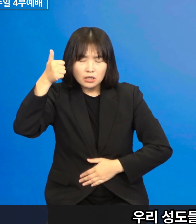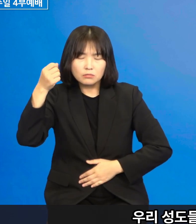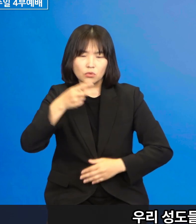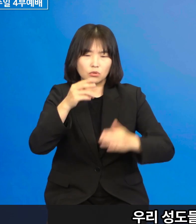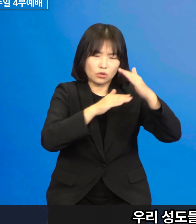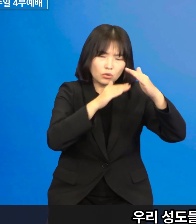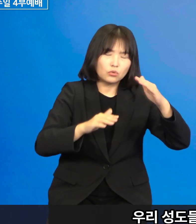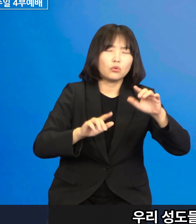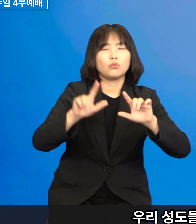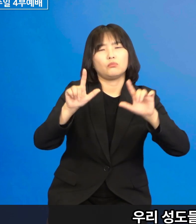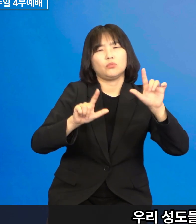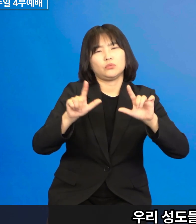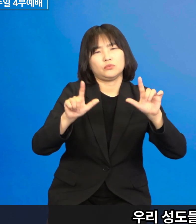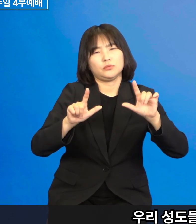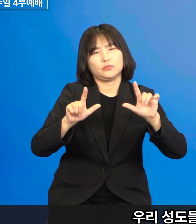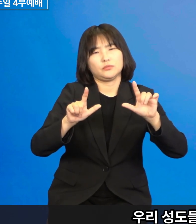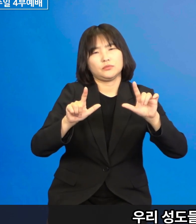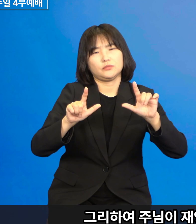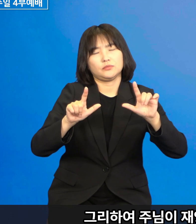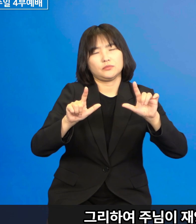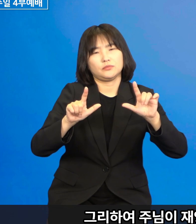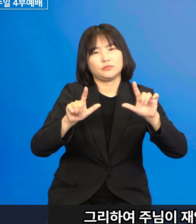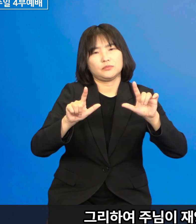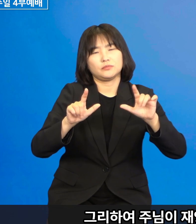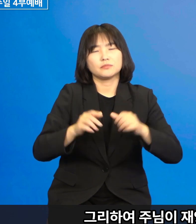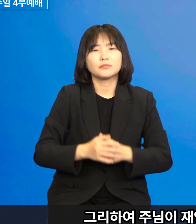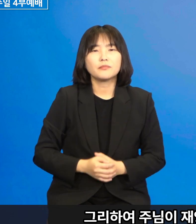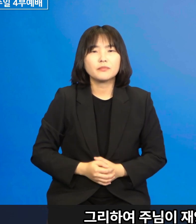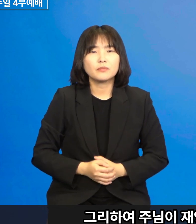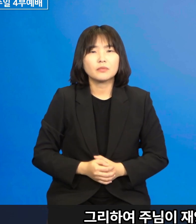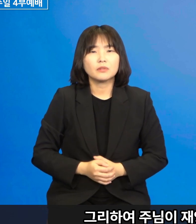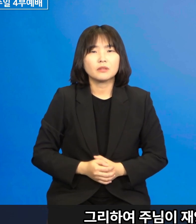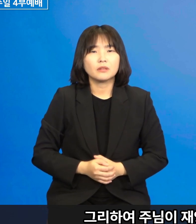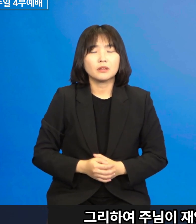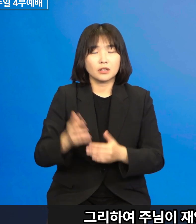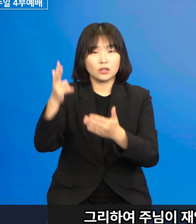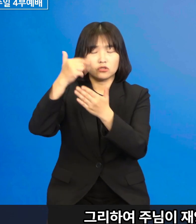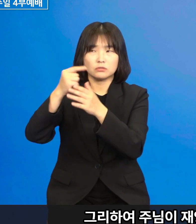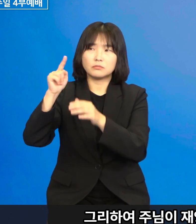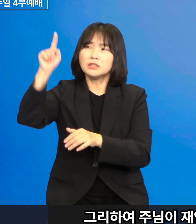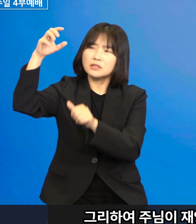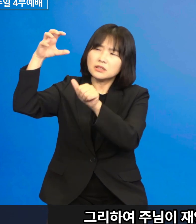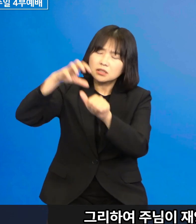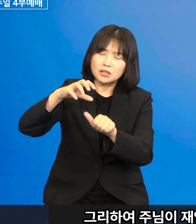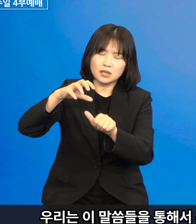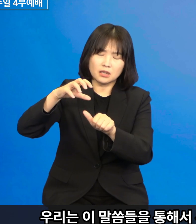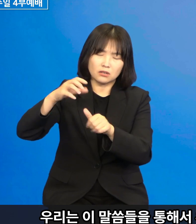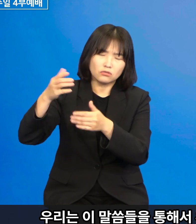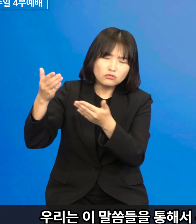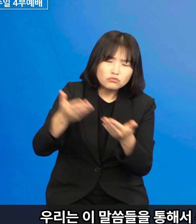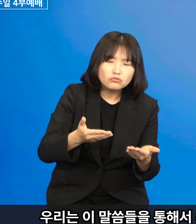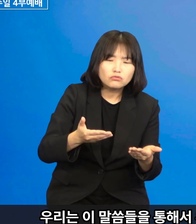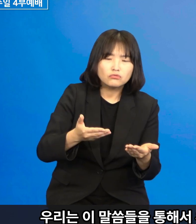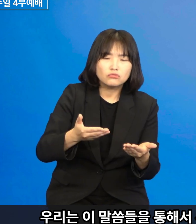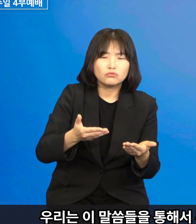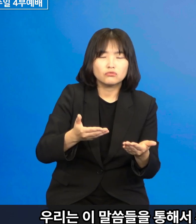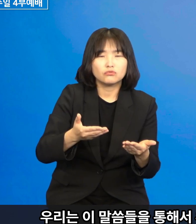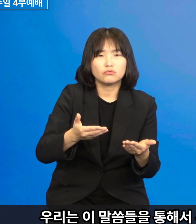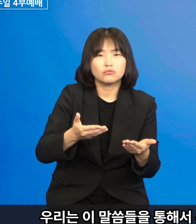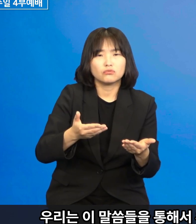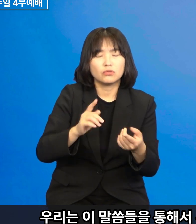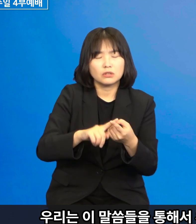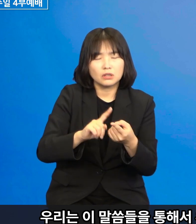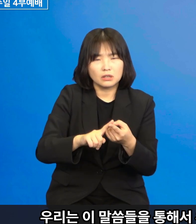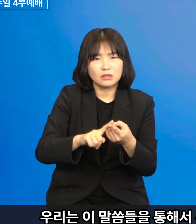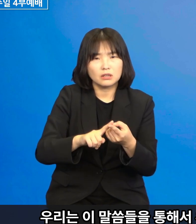성도들의 모습이 아닌지, 그리하여 주님이 재앙을 보내신 것이 아닌가를 우리는 이